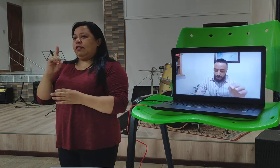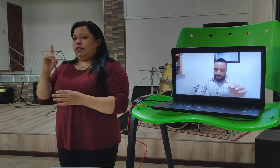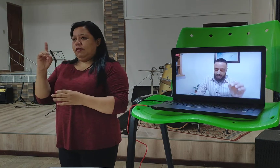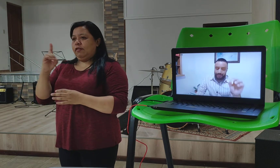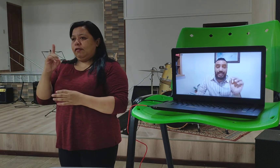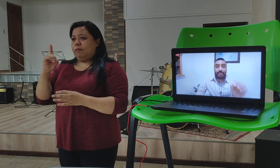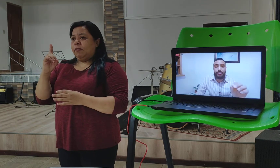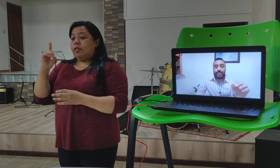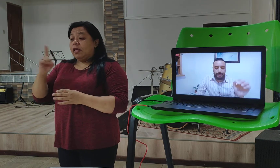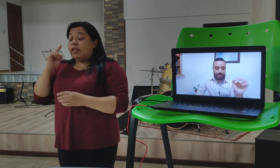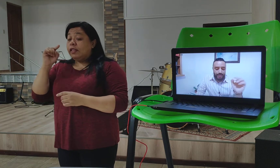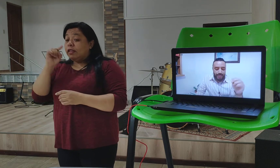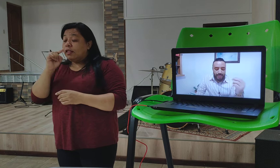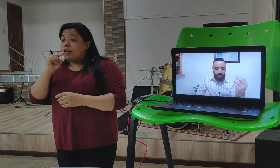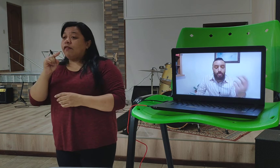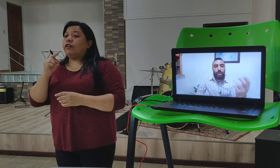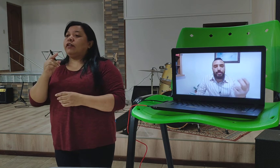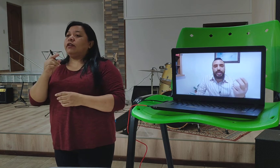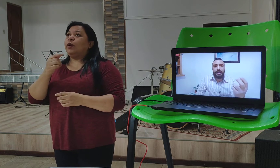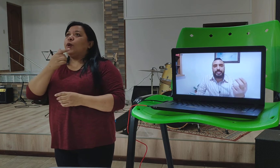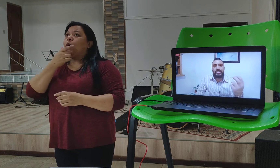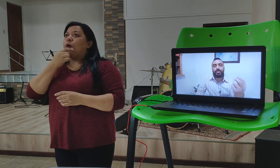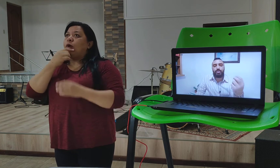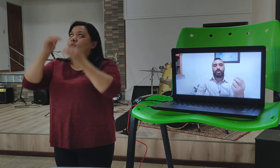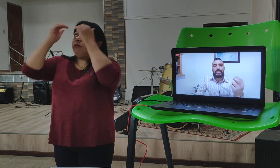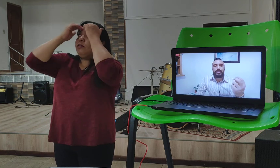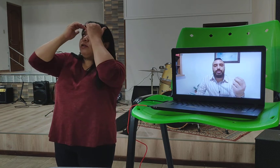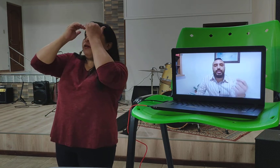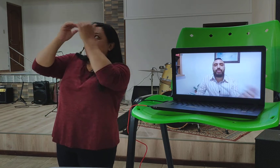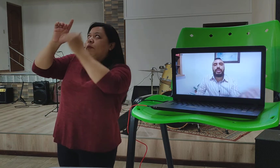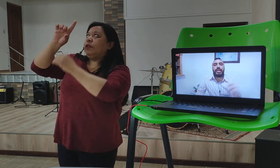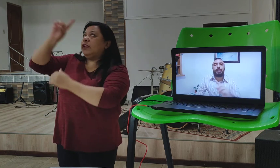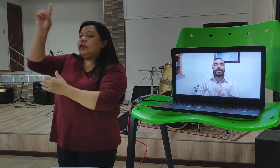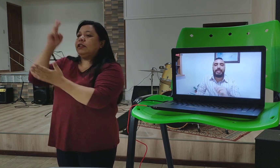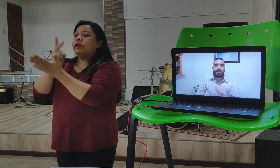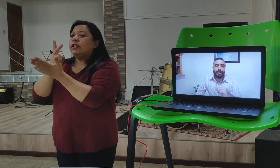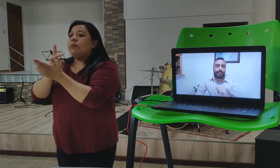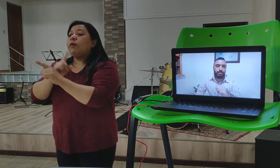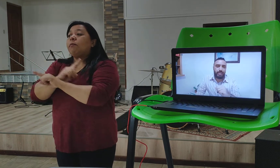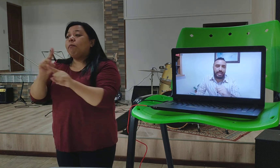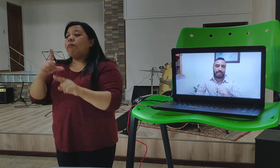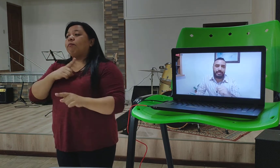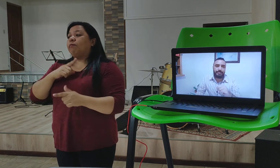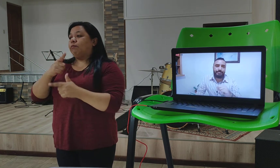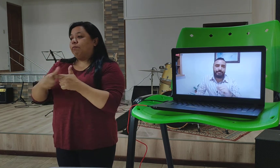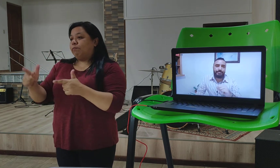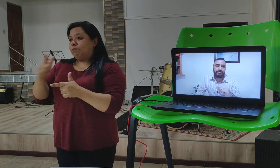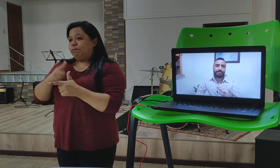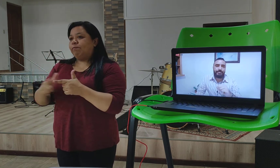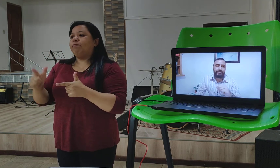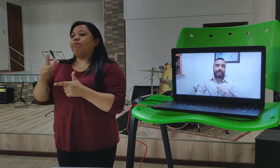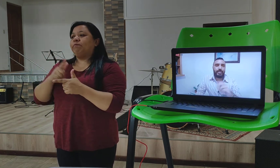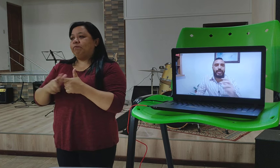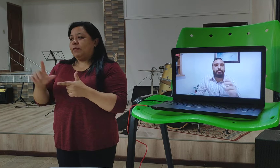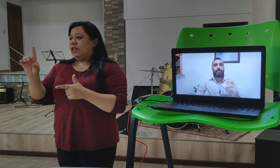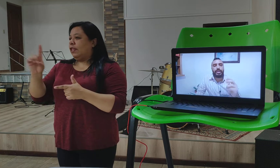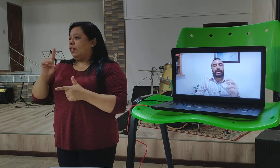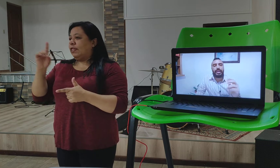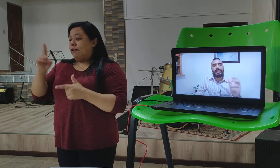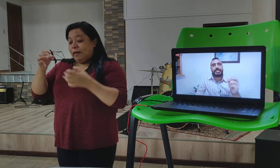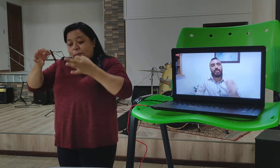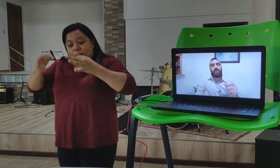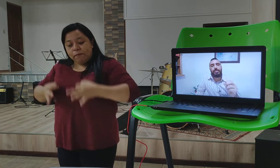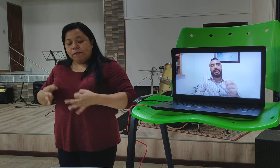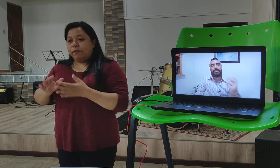esse homem, Davi, era um homem segundo o coração de Deus que ele não passasse por dificuldades. Não é